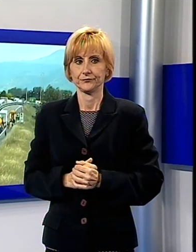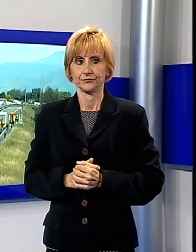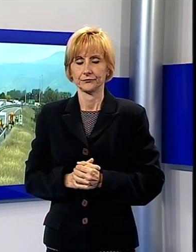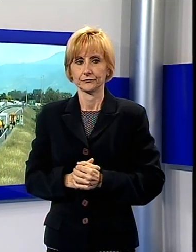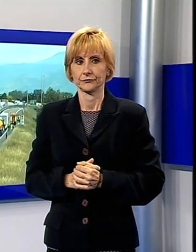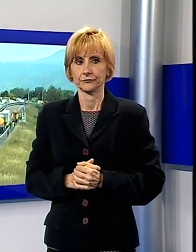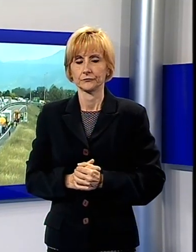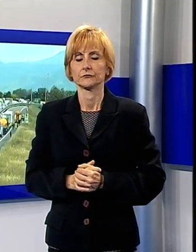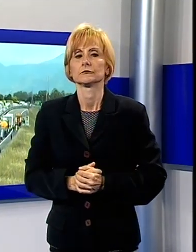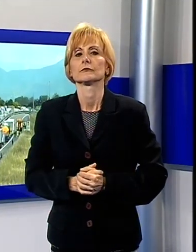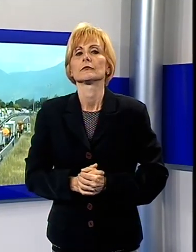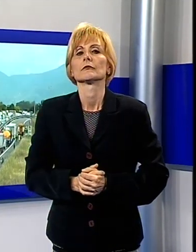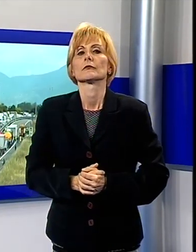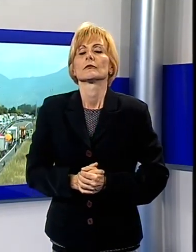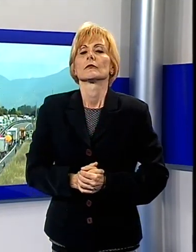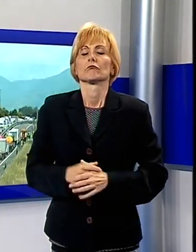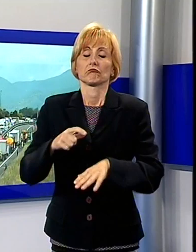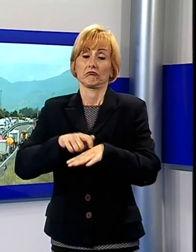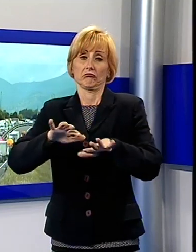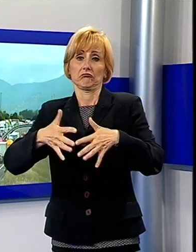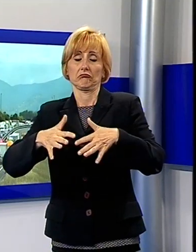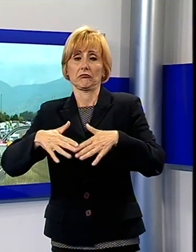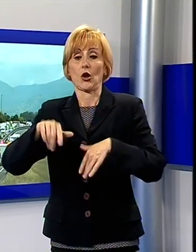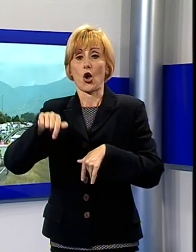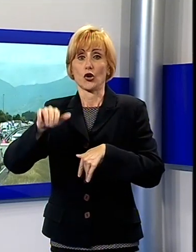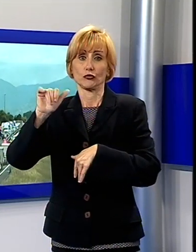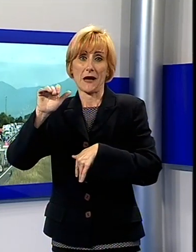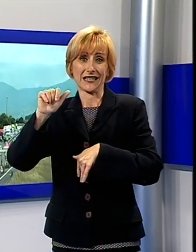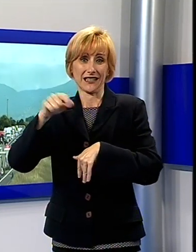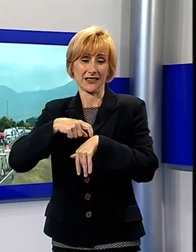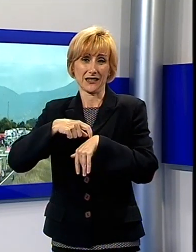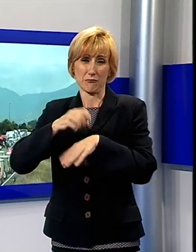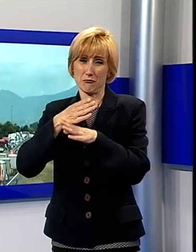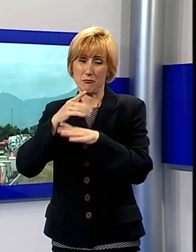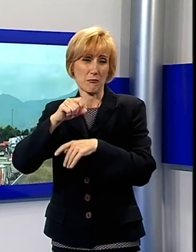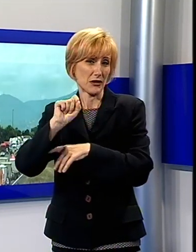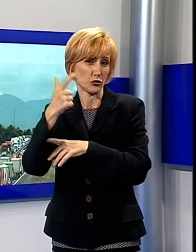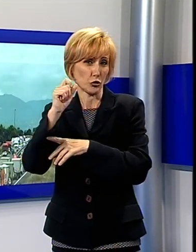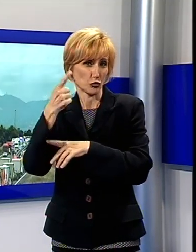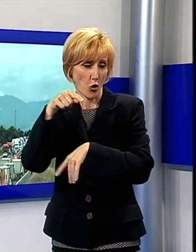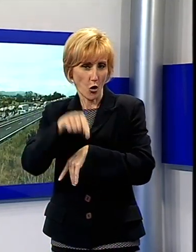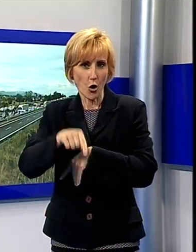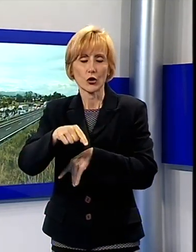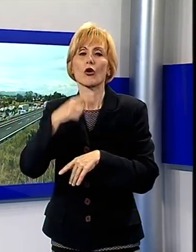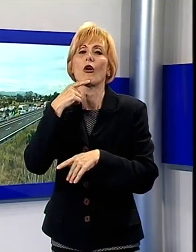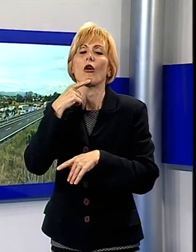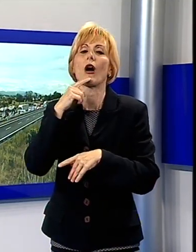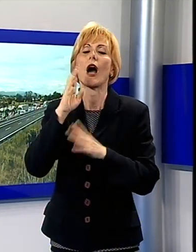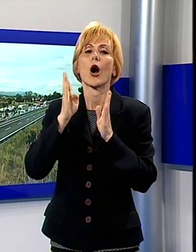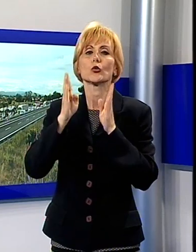Un grave incidente si è verificato intorno a mezzogiorno di martedì sull'autostrada A12 tra i caselli Viareggio e Versilia in direzione Genova.